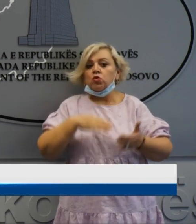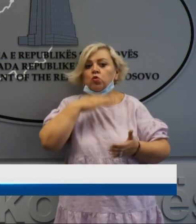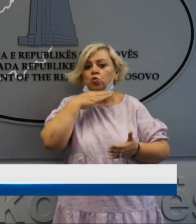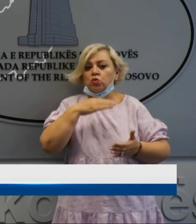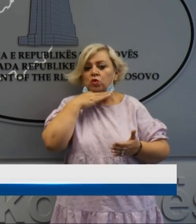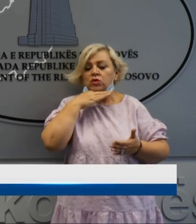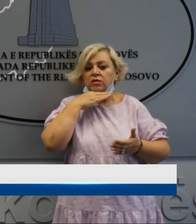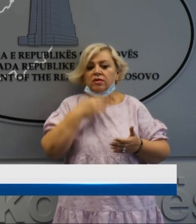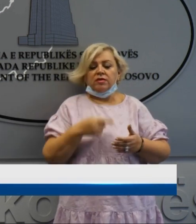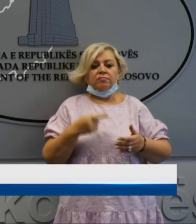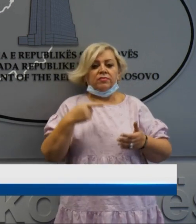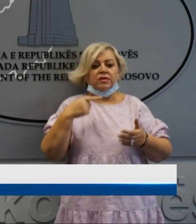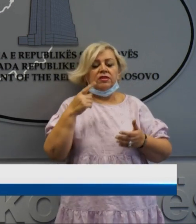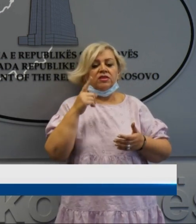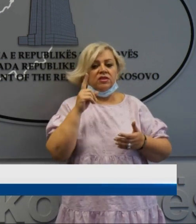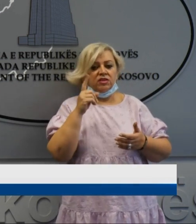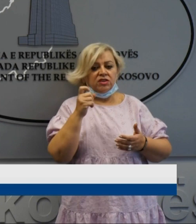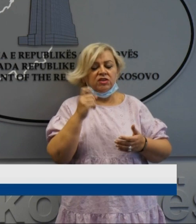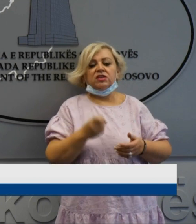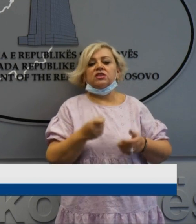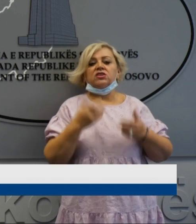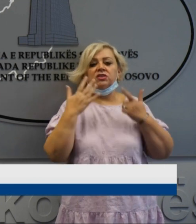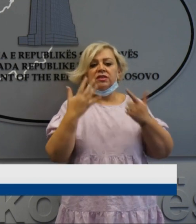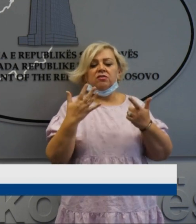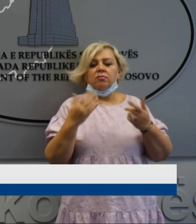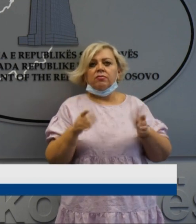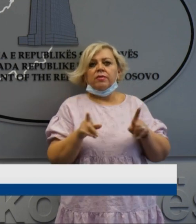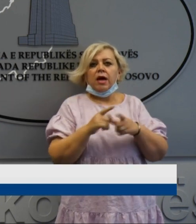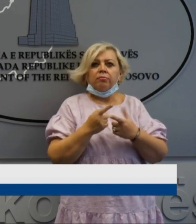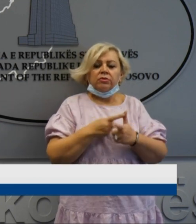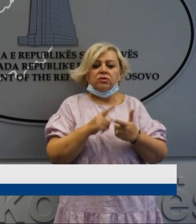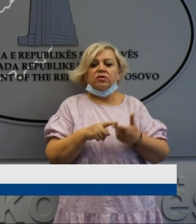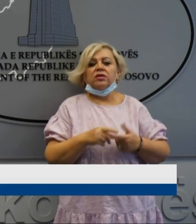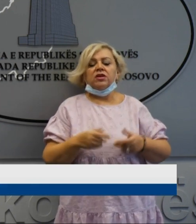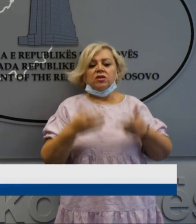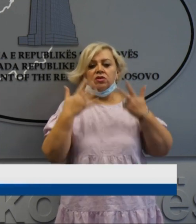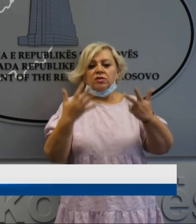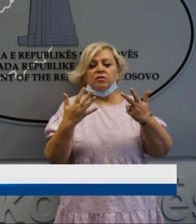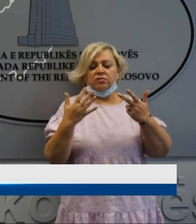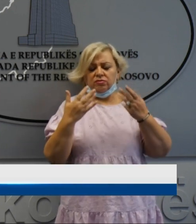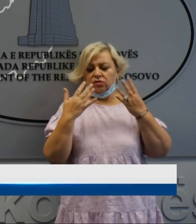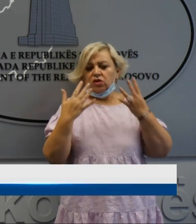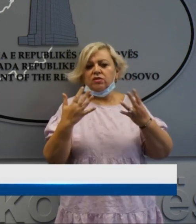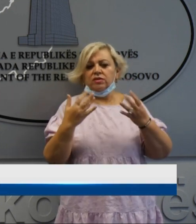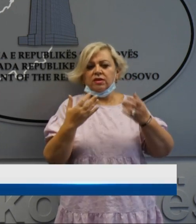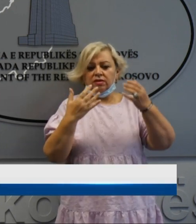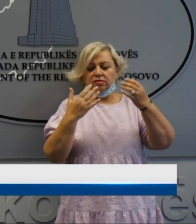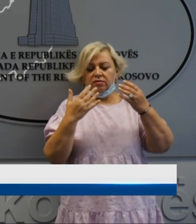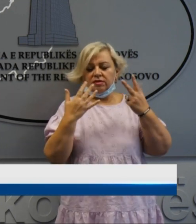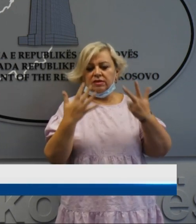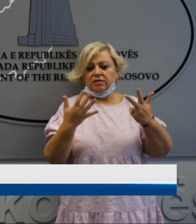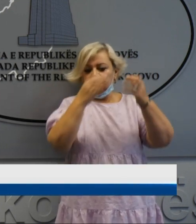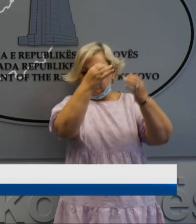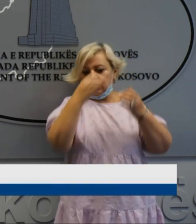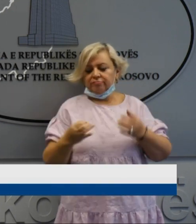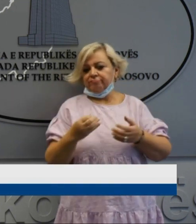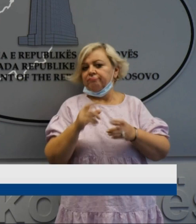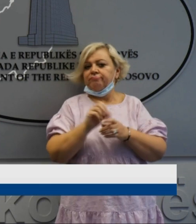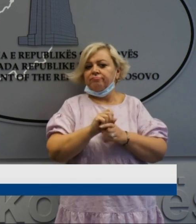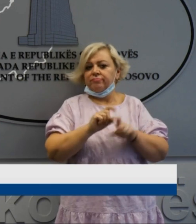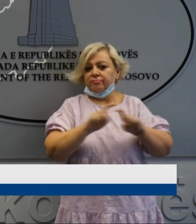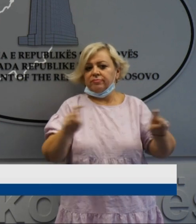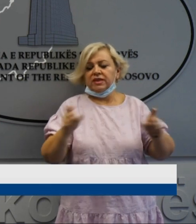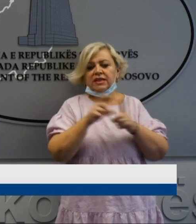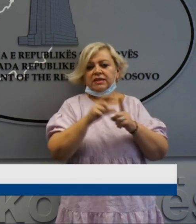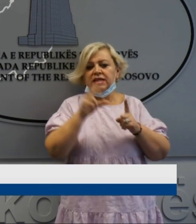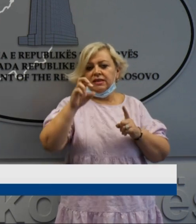gushtit, 171 apo 98% të infektuarve dolën se janë me variantin Delta.